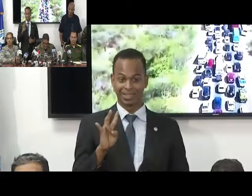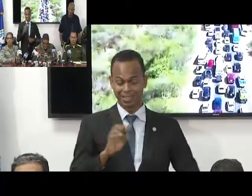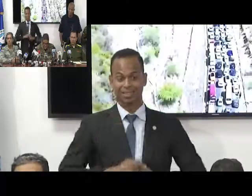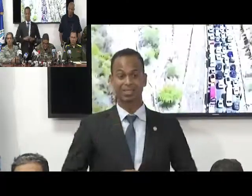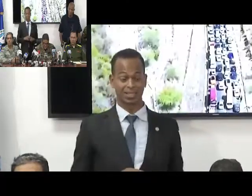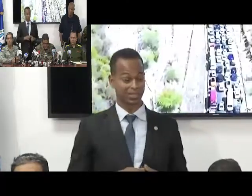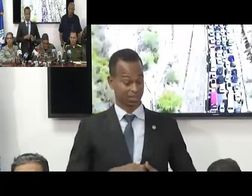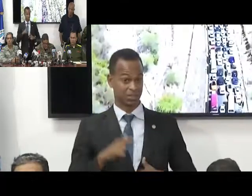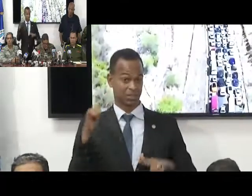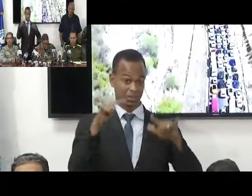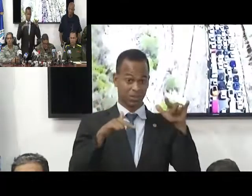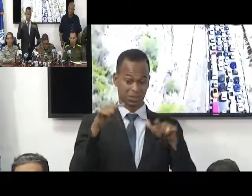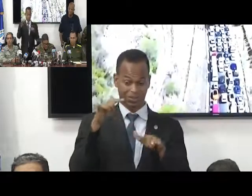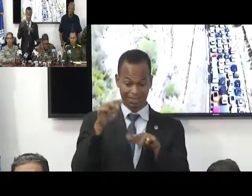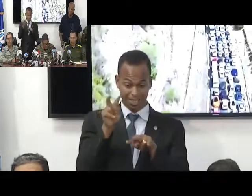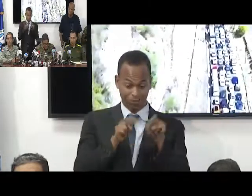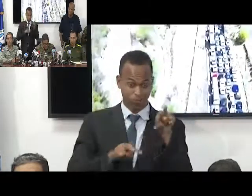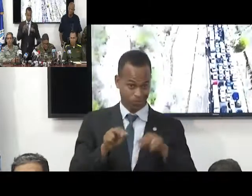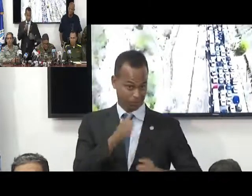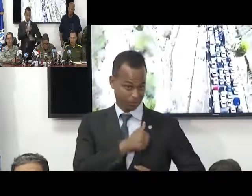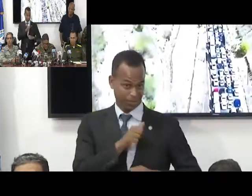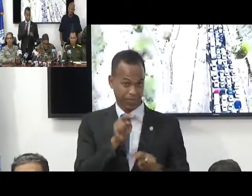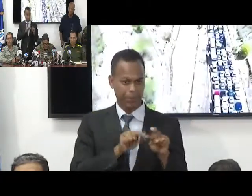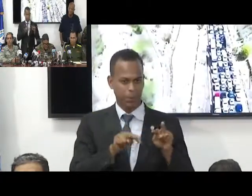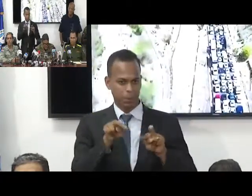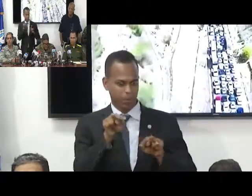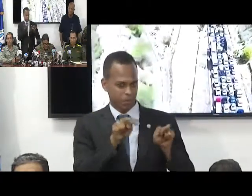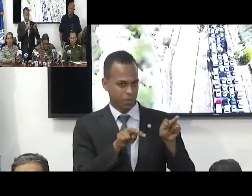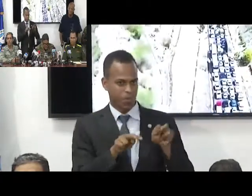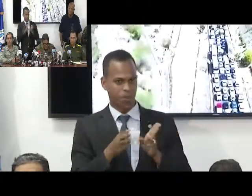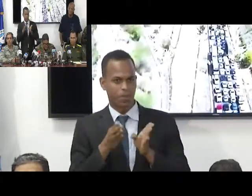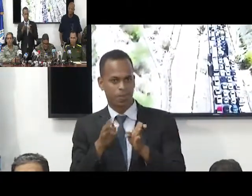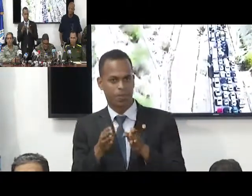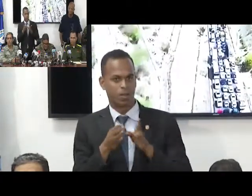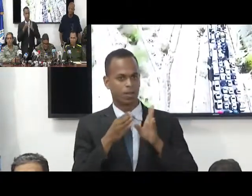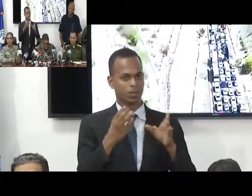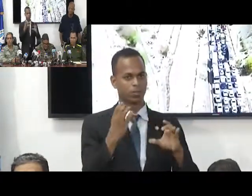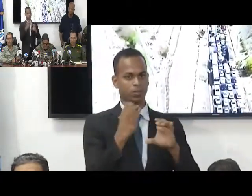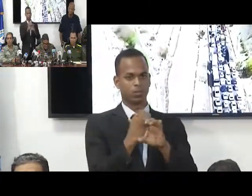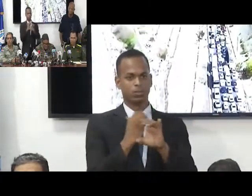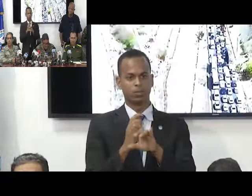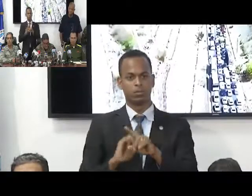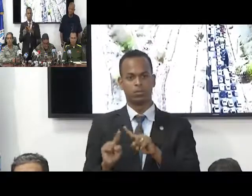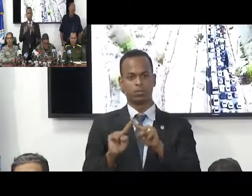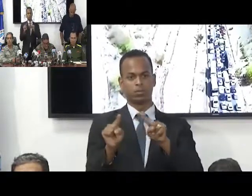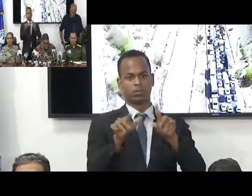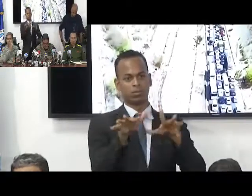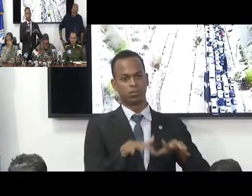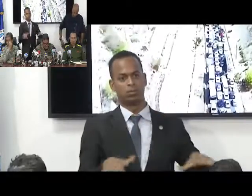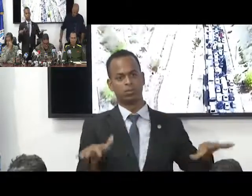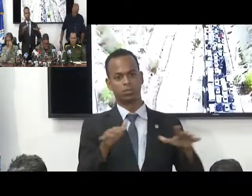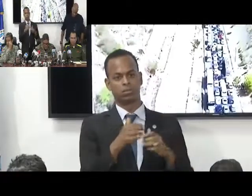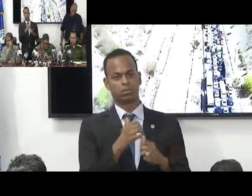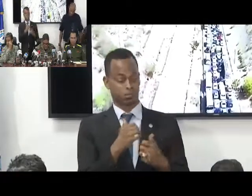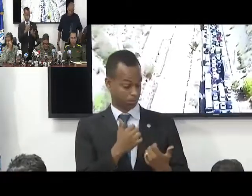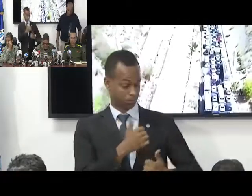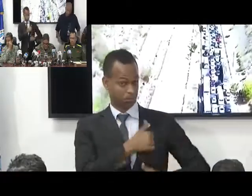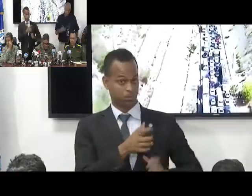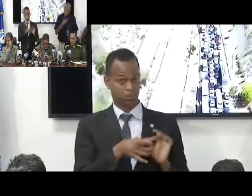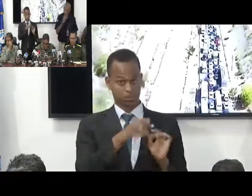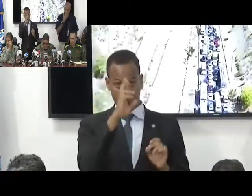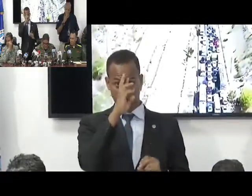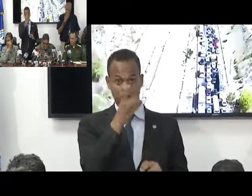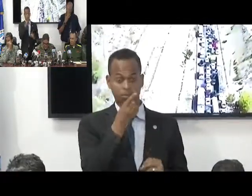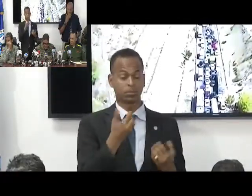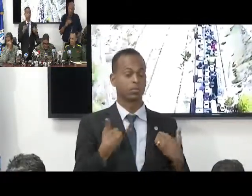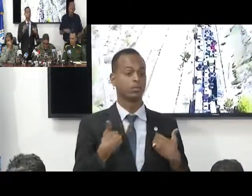ha realizado 14 misiones aéreas consistentes en supervisión en carreteras, autopistas y balnearios del país. La Armada de la República Dominicana